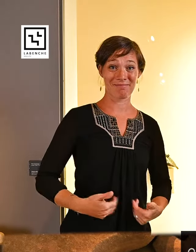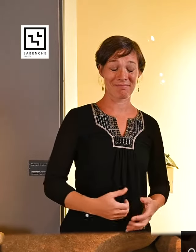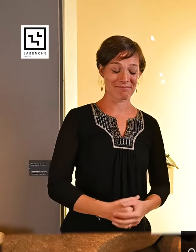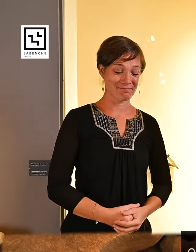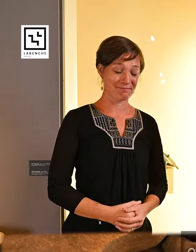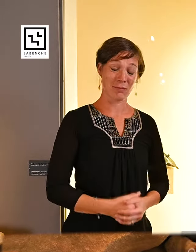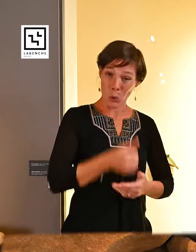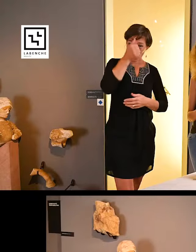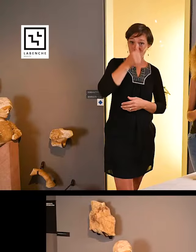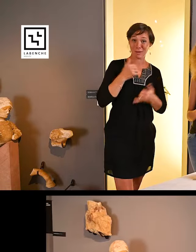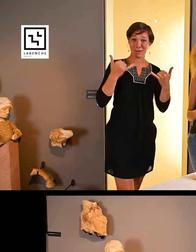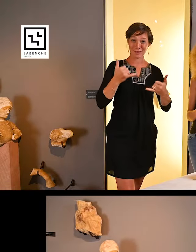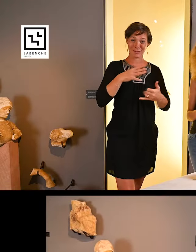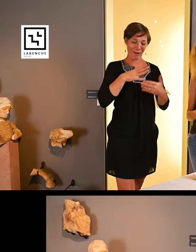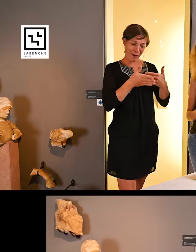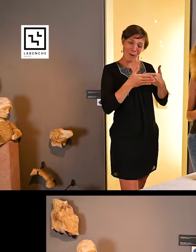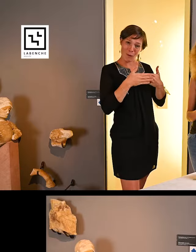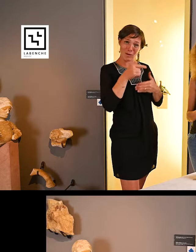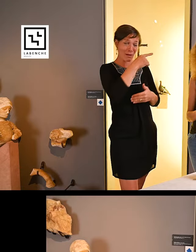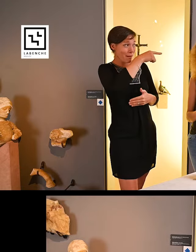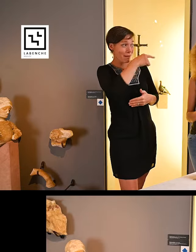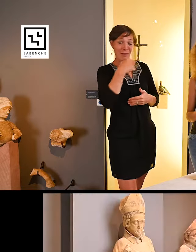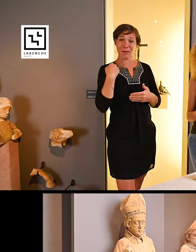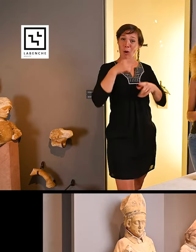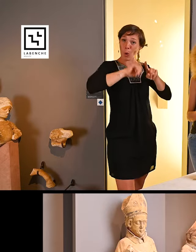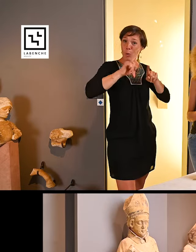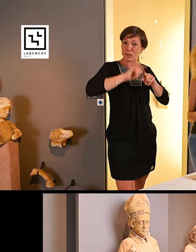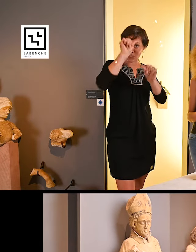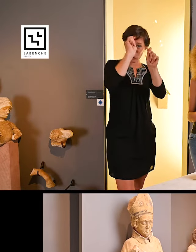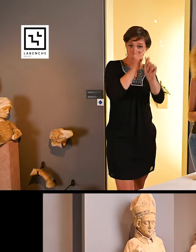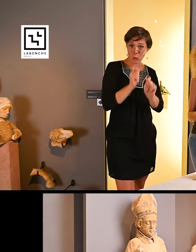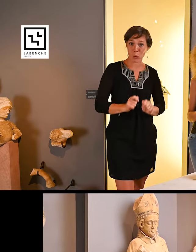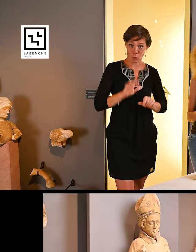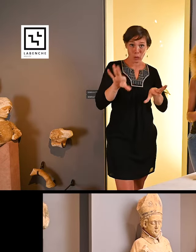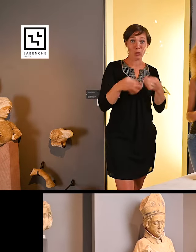expose près de cette colombe de nombreux objets qui ont également été retrouvés